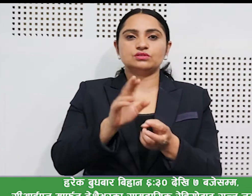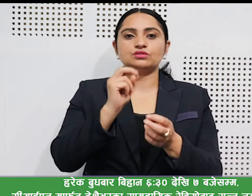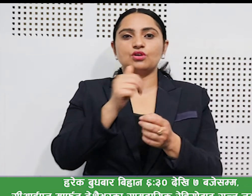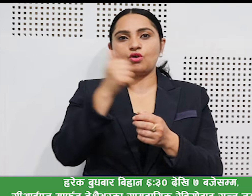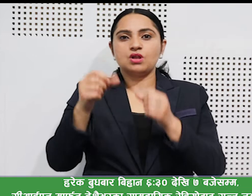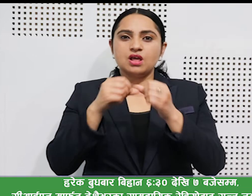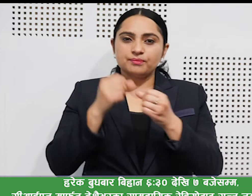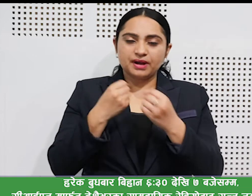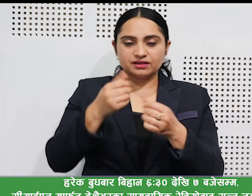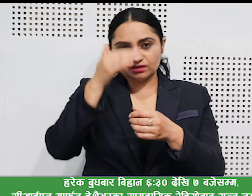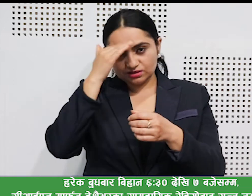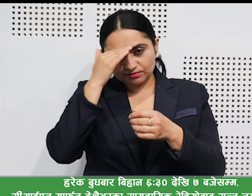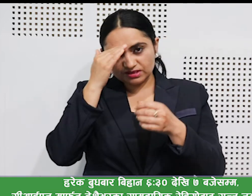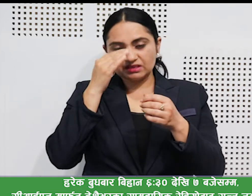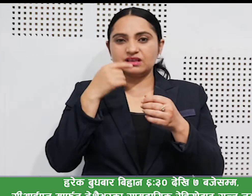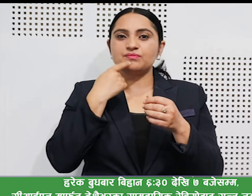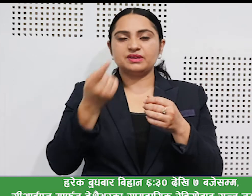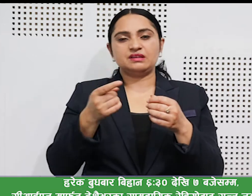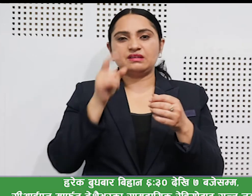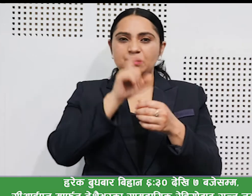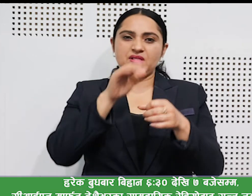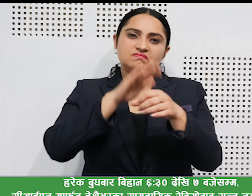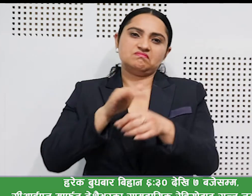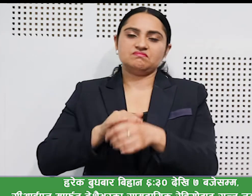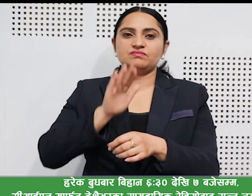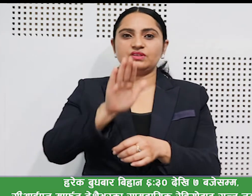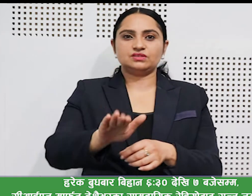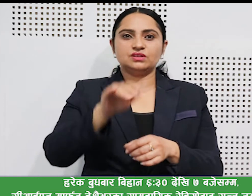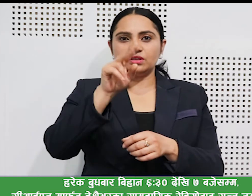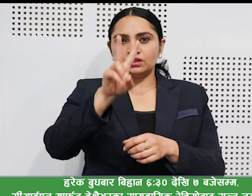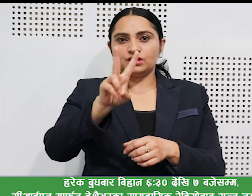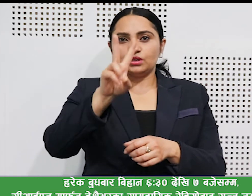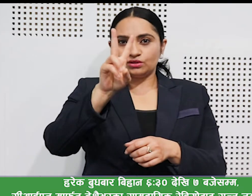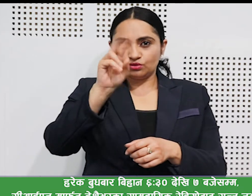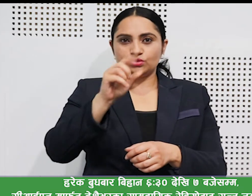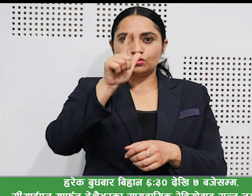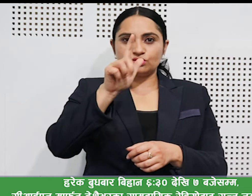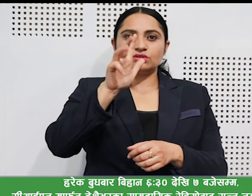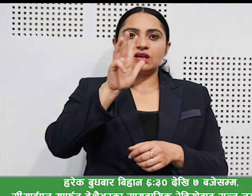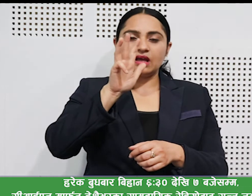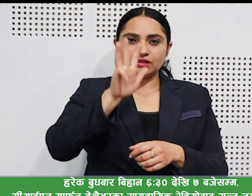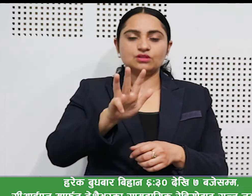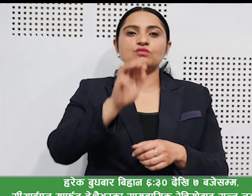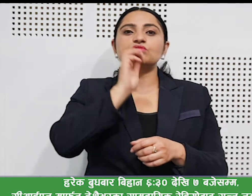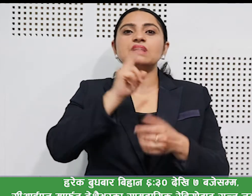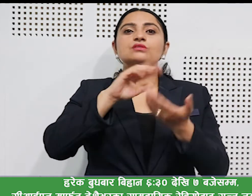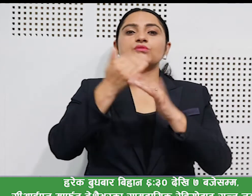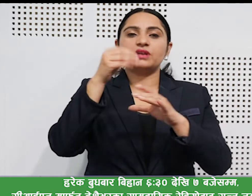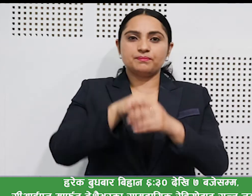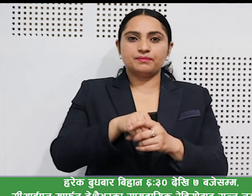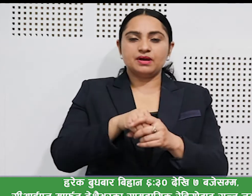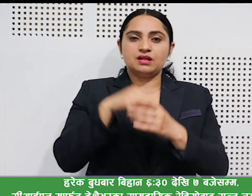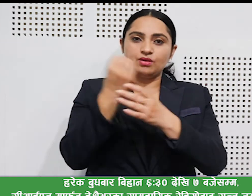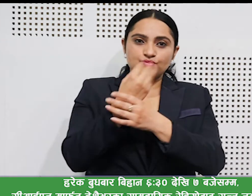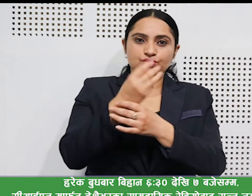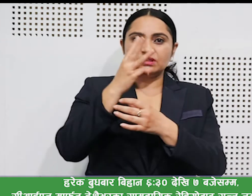प्राकृतिक विपत्तिहरूको सामना भने नेपालले गरिरहेको छ। 2079 सालको 2 महिनामा मात्रै विपदका